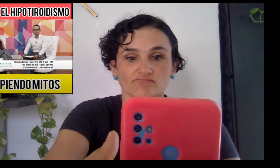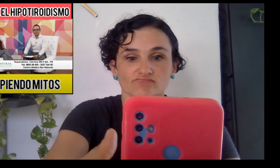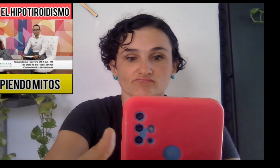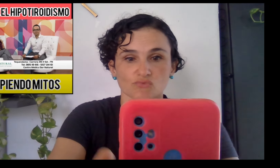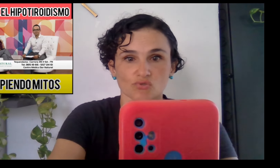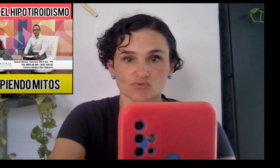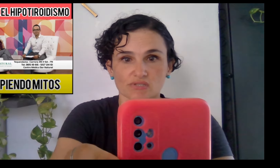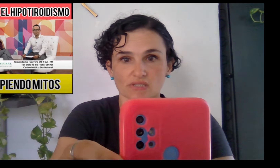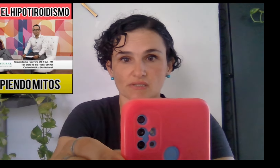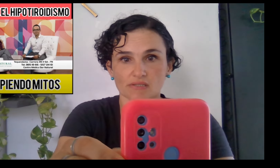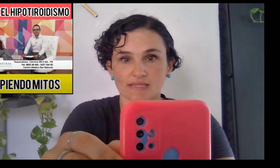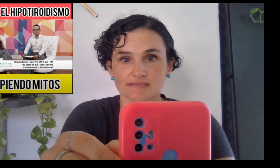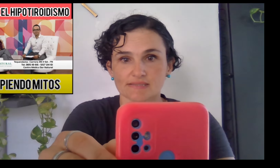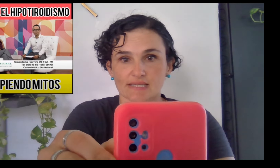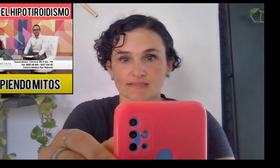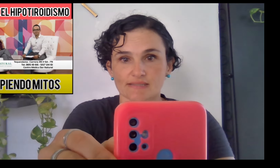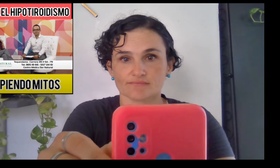No sé. Así ya.